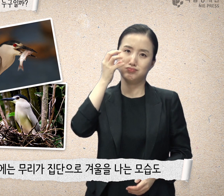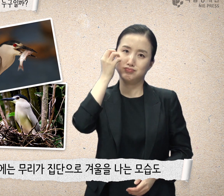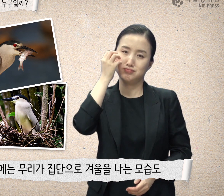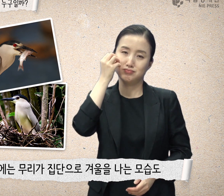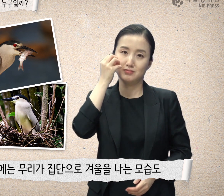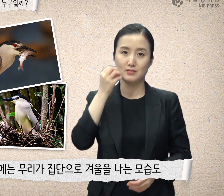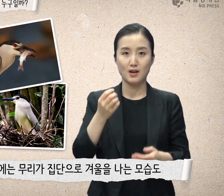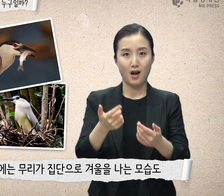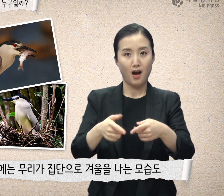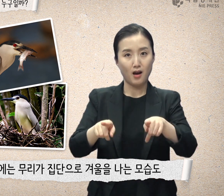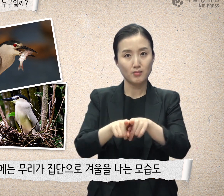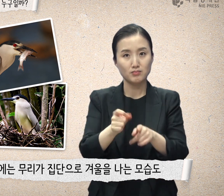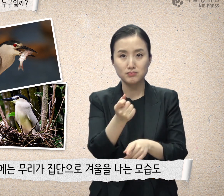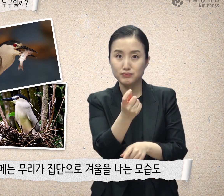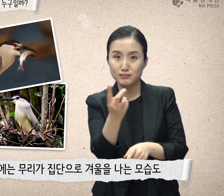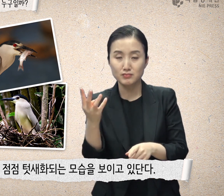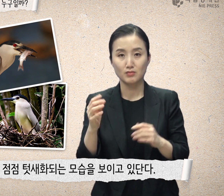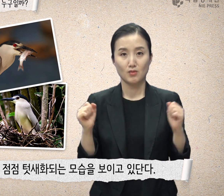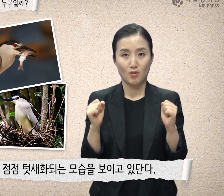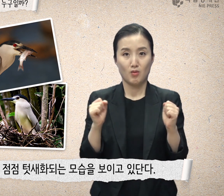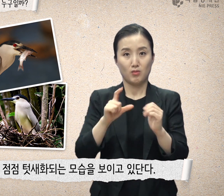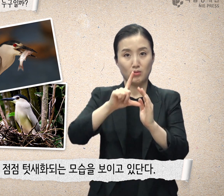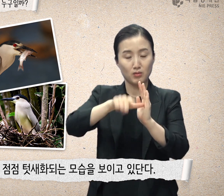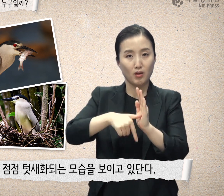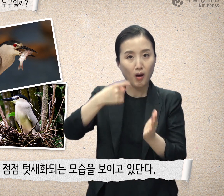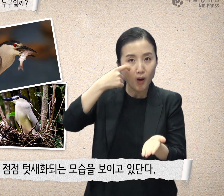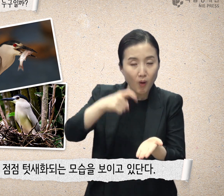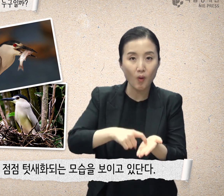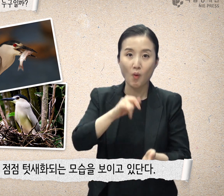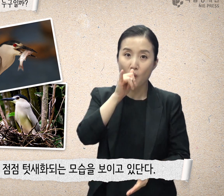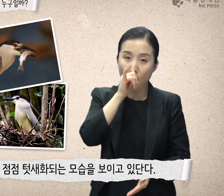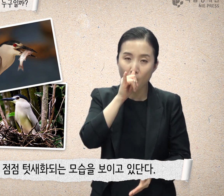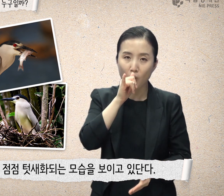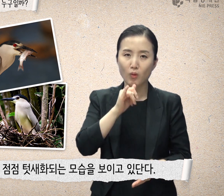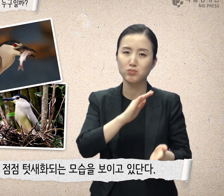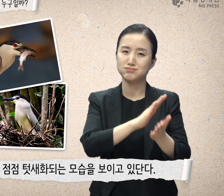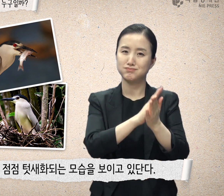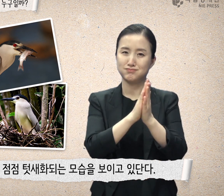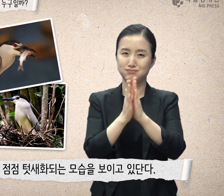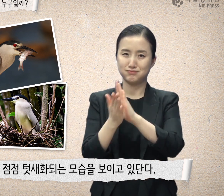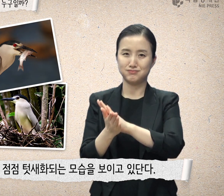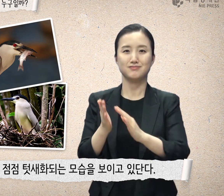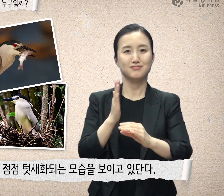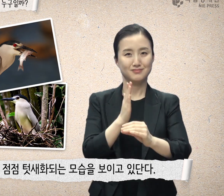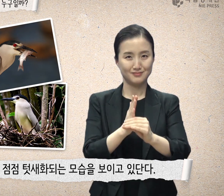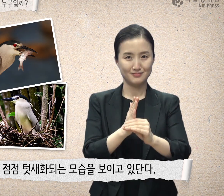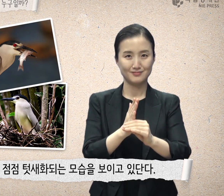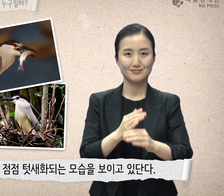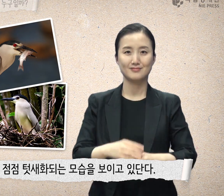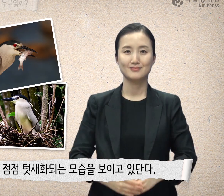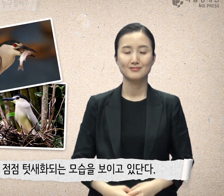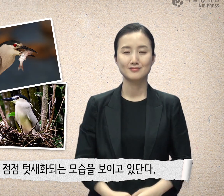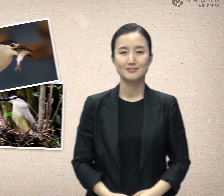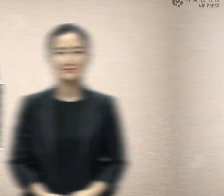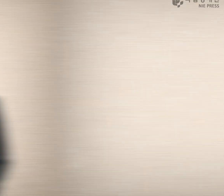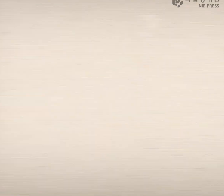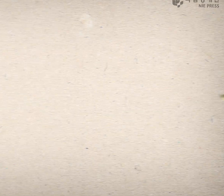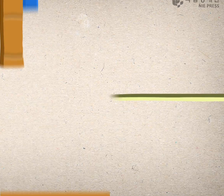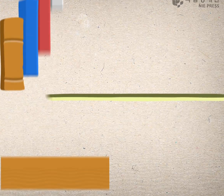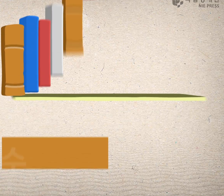집단으로 겨울을 나는 모습도 발견 되면서 점점 터 쏴 되는 모습을 보이고 있단다